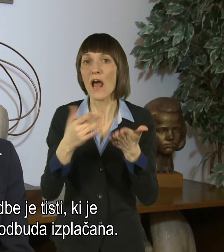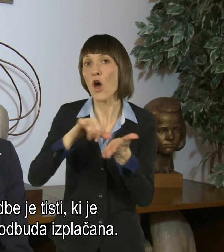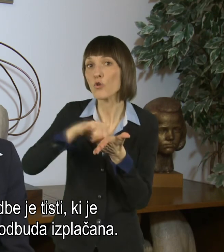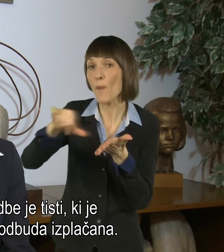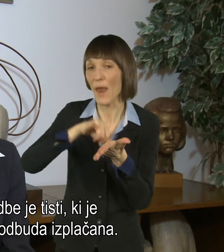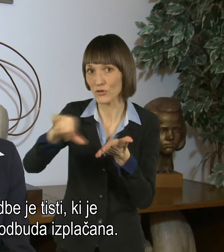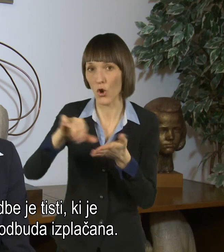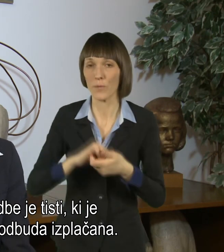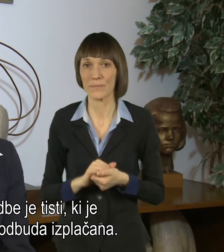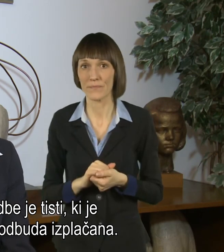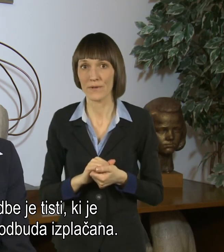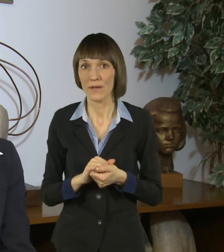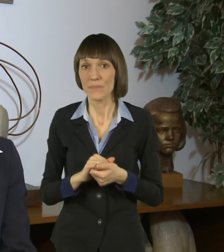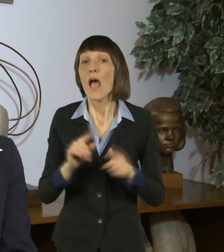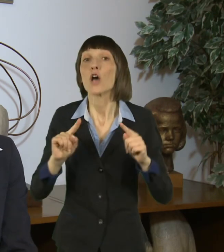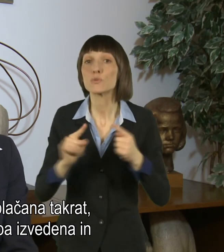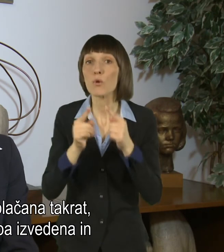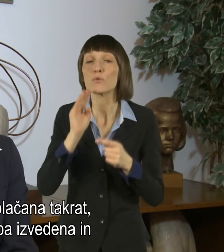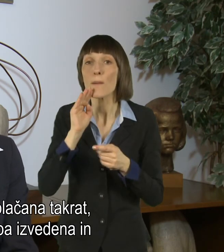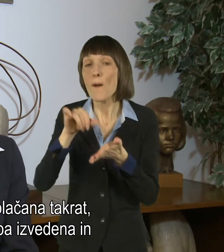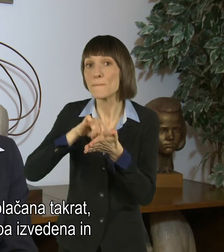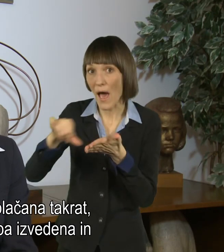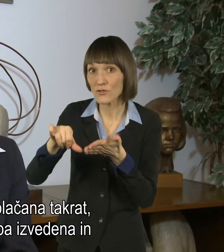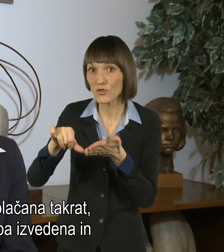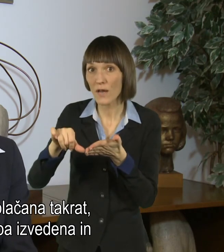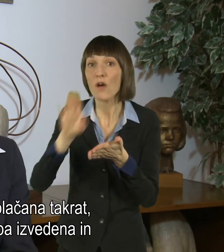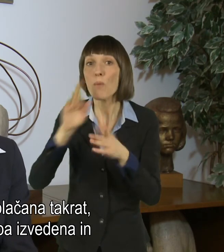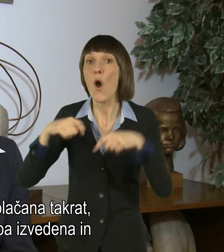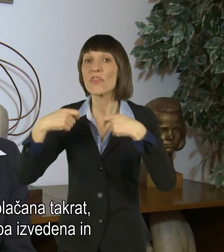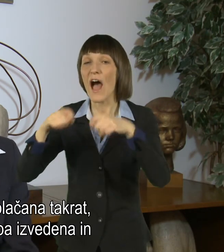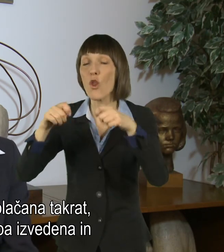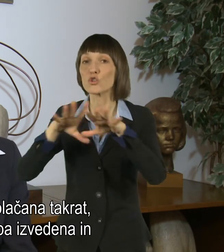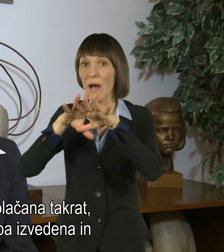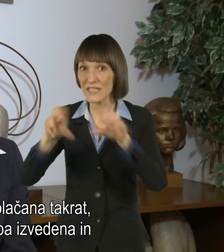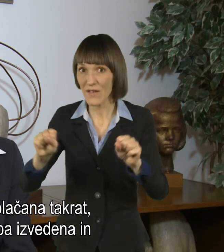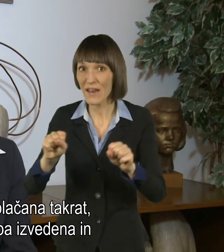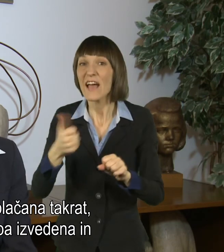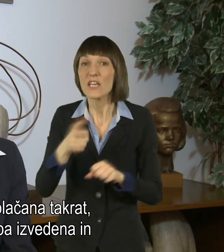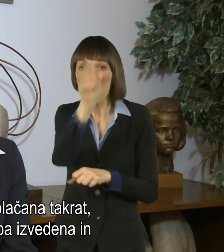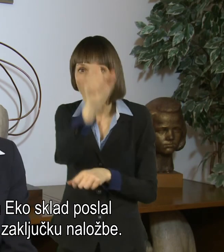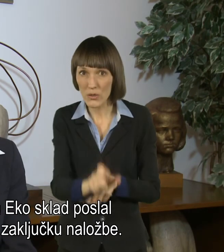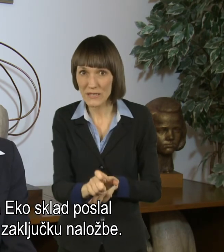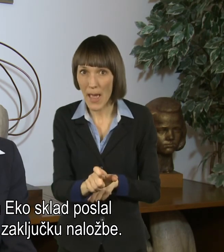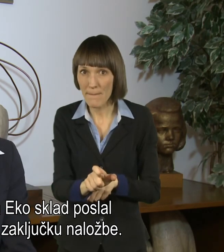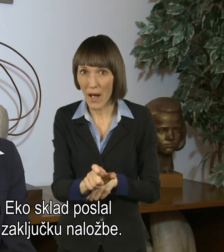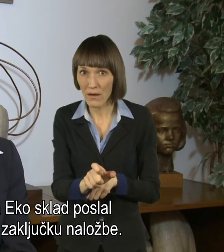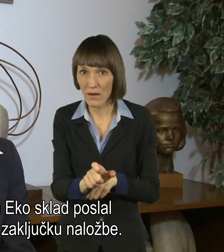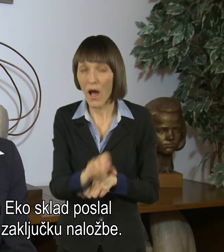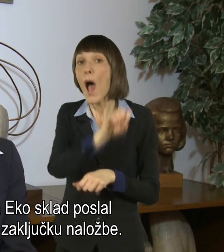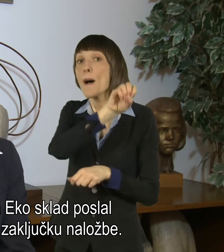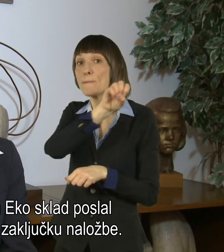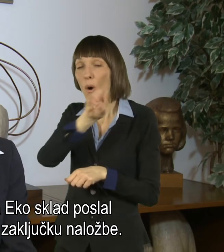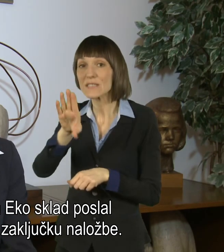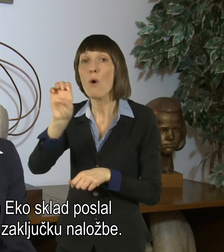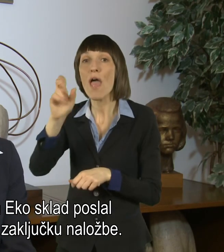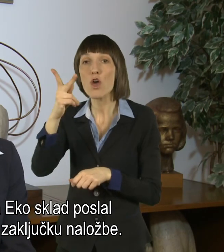torej da bo spodbuda lahko izplačana. Spodbuda bo pa izplačana takrat, ko bo naložba izvedena in ko bo občan